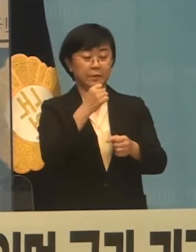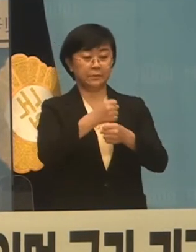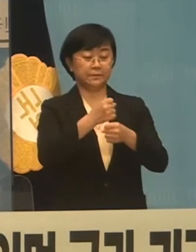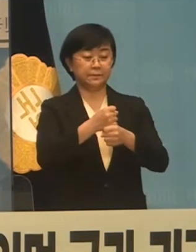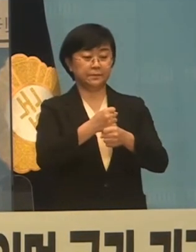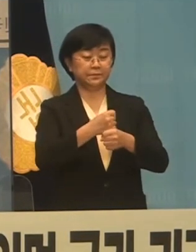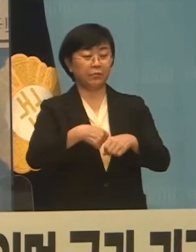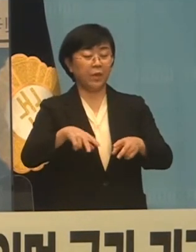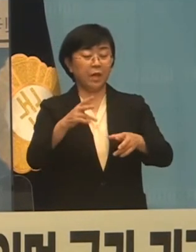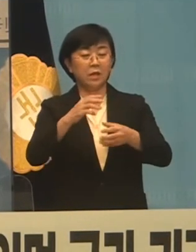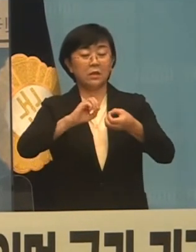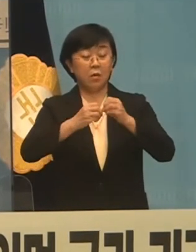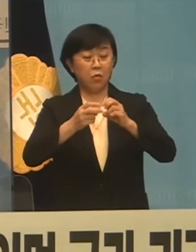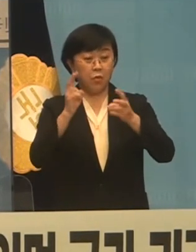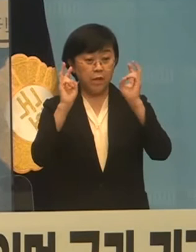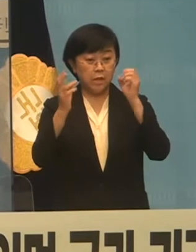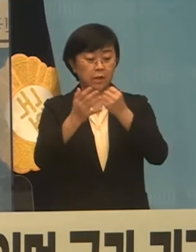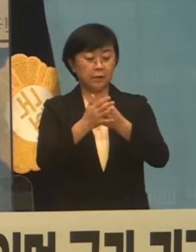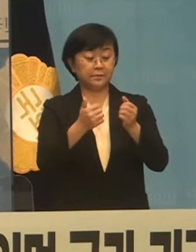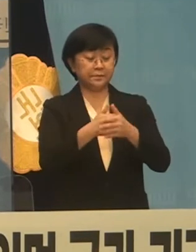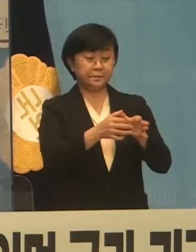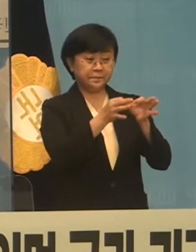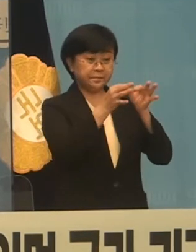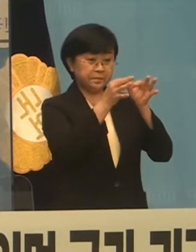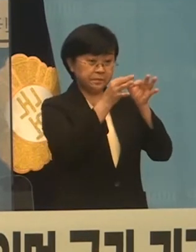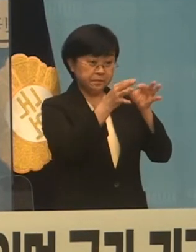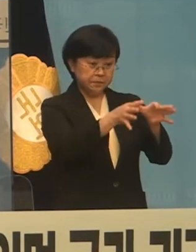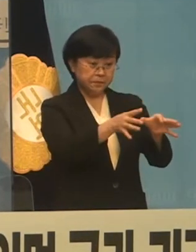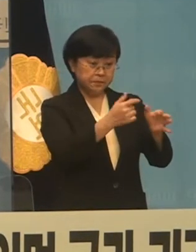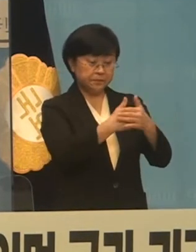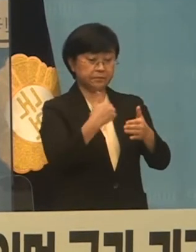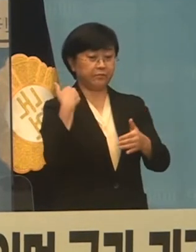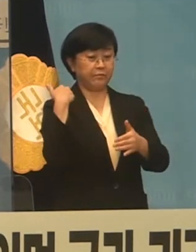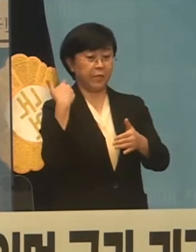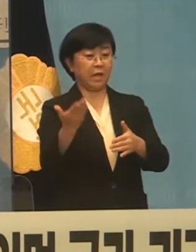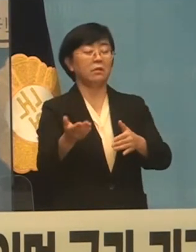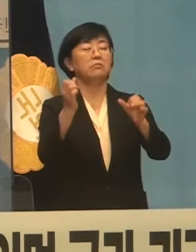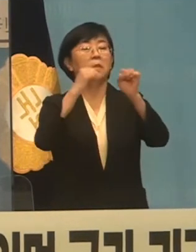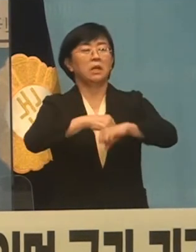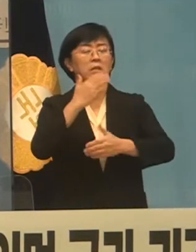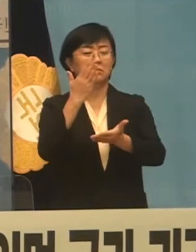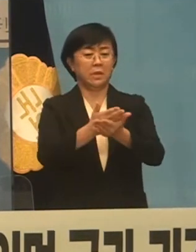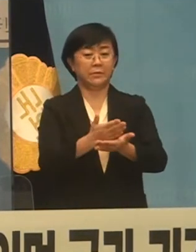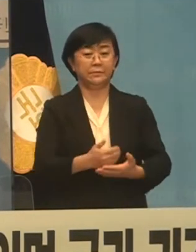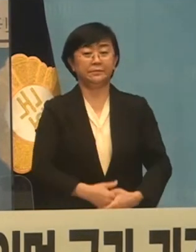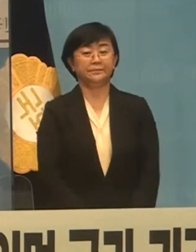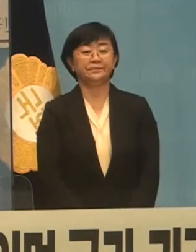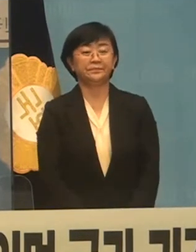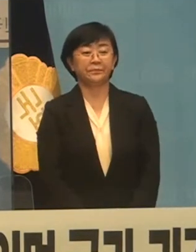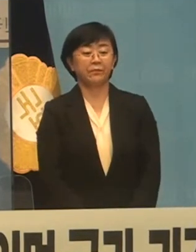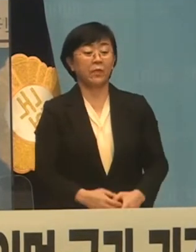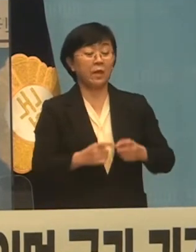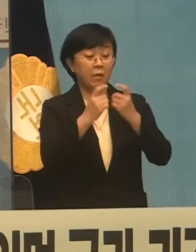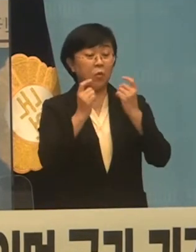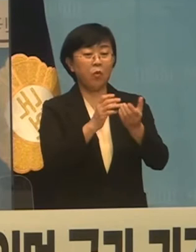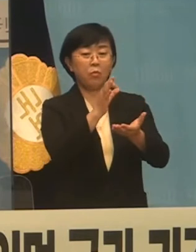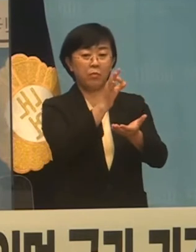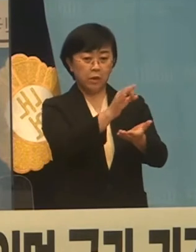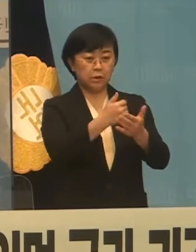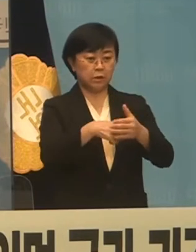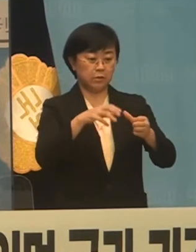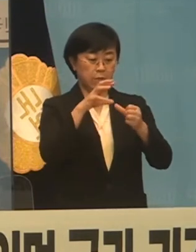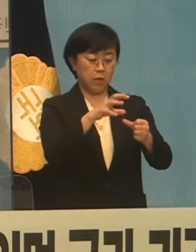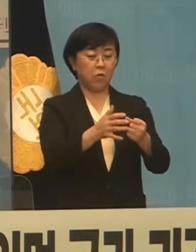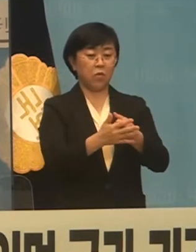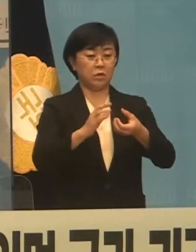우량한 제조기업이 사모펀드 투기판의 말로 전락하도록 내버려둬서는 안 됩니다. 사모펀드를 규제하고